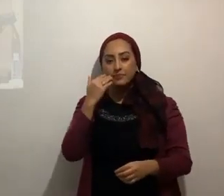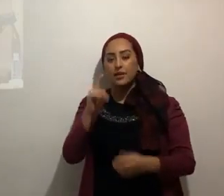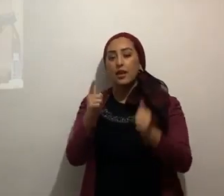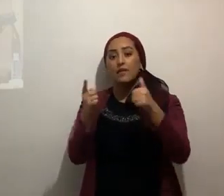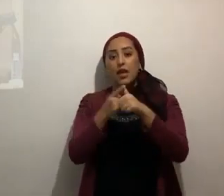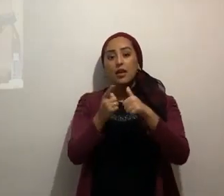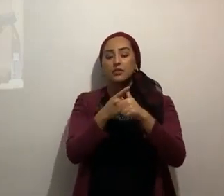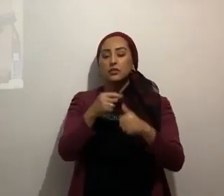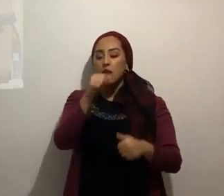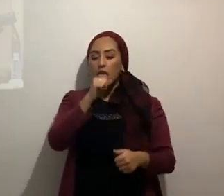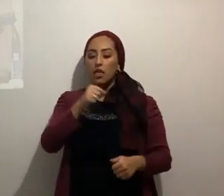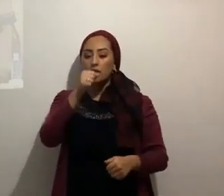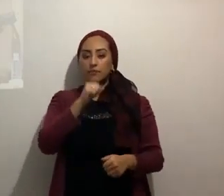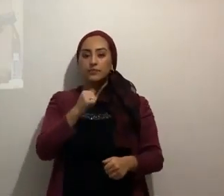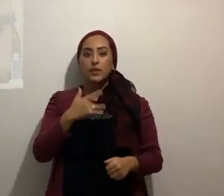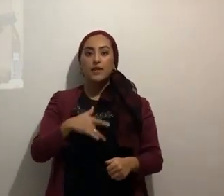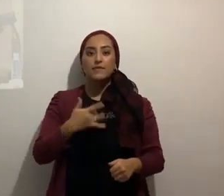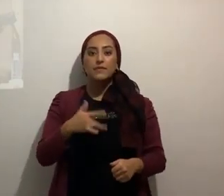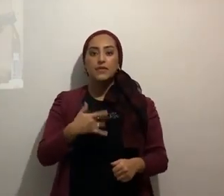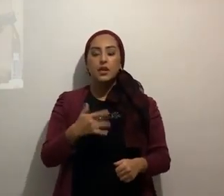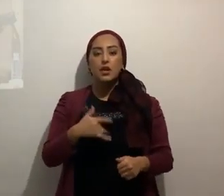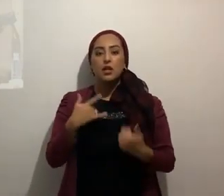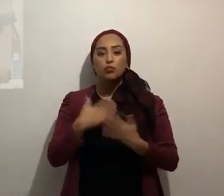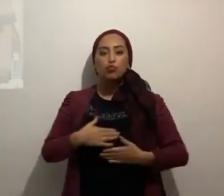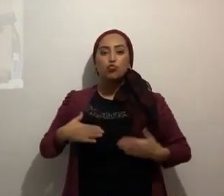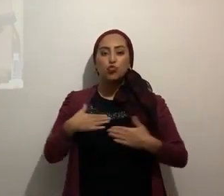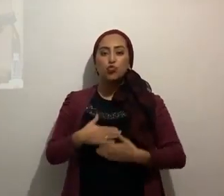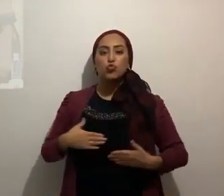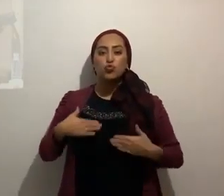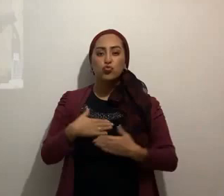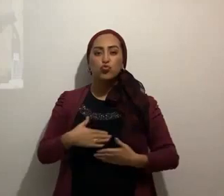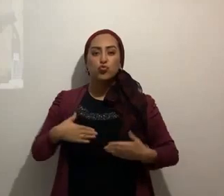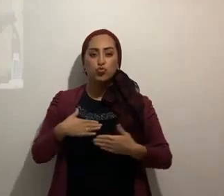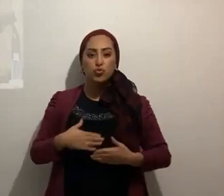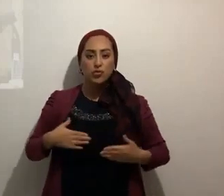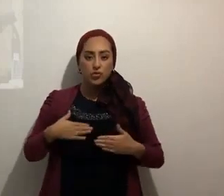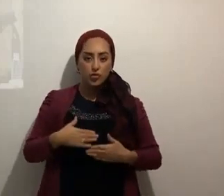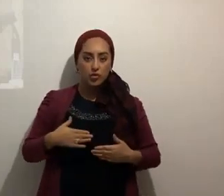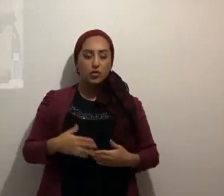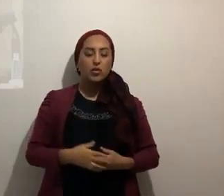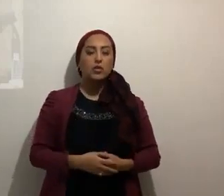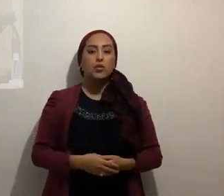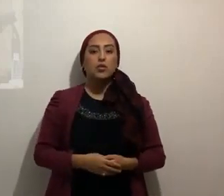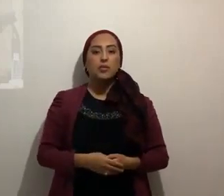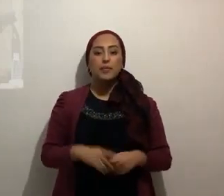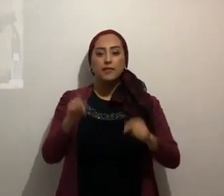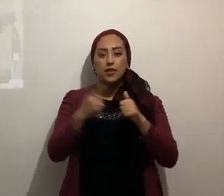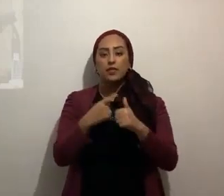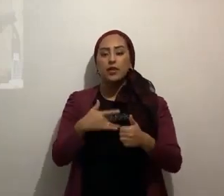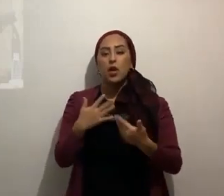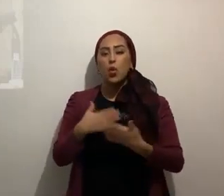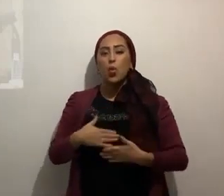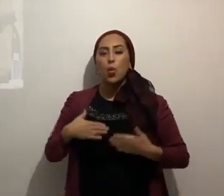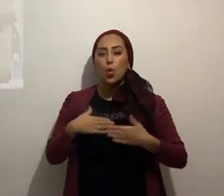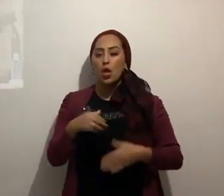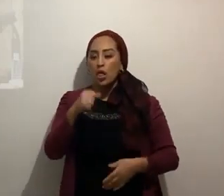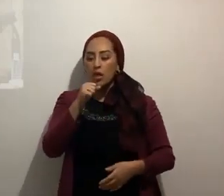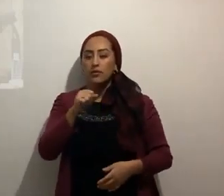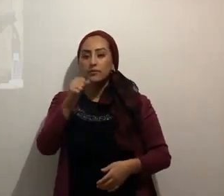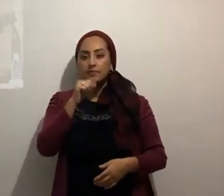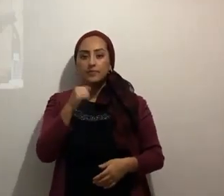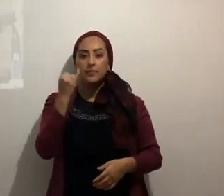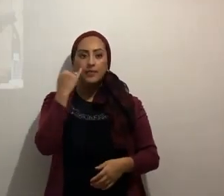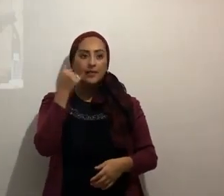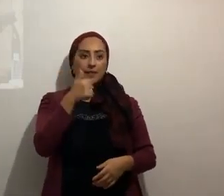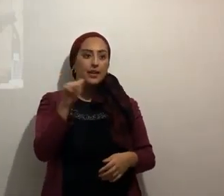lo primero que sientes no es el dolor, porque eso tarda un poco más, sino el placer. Detectas si es